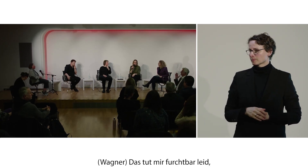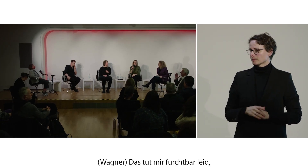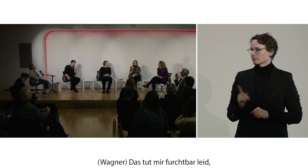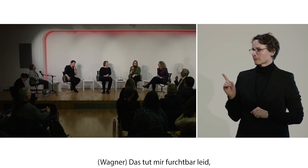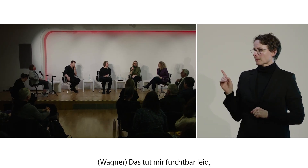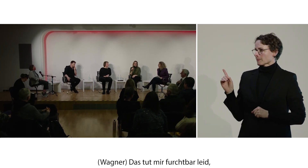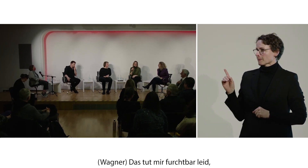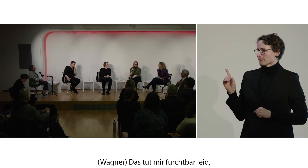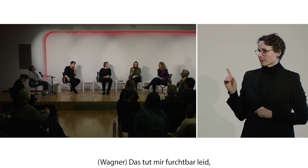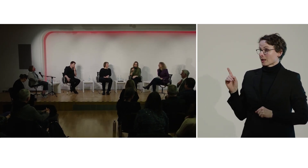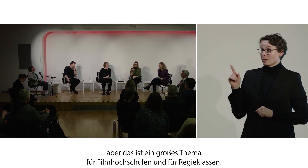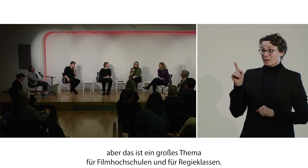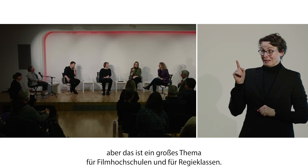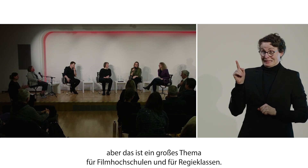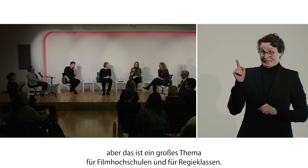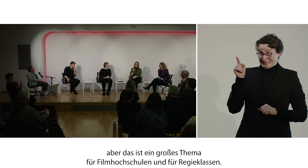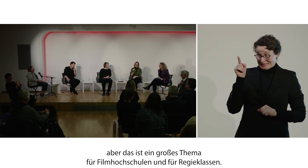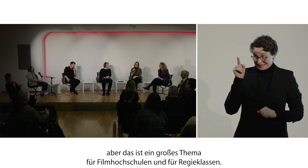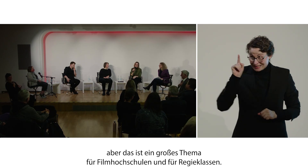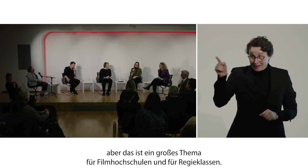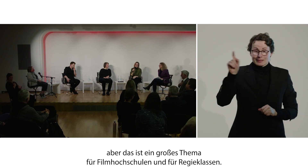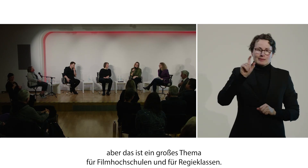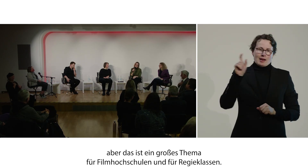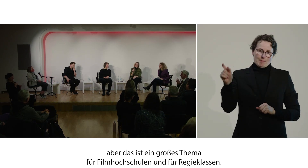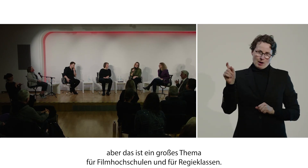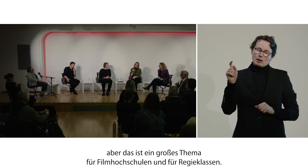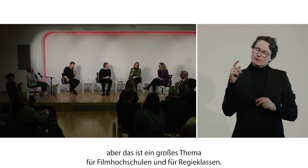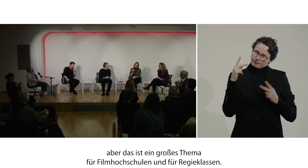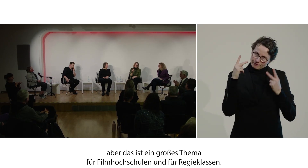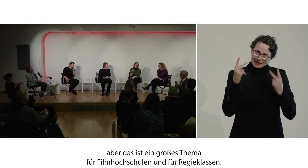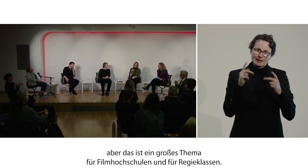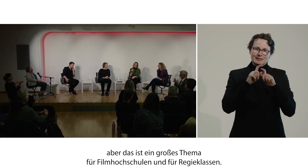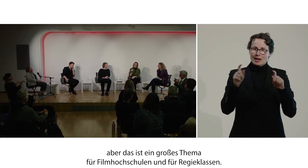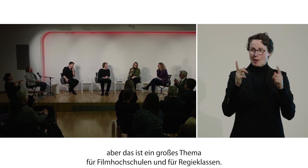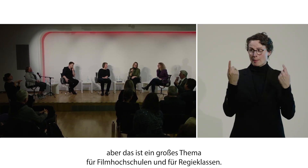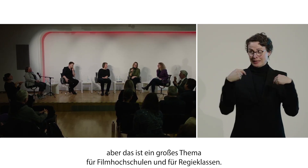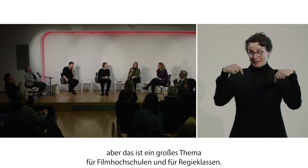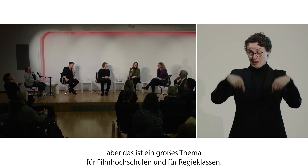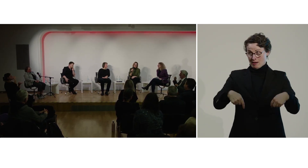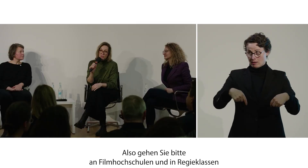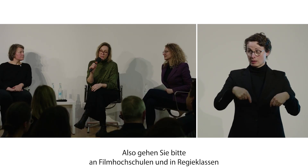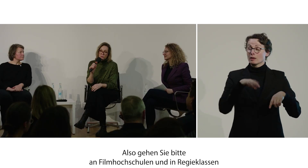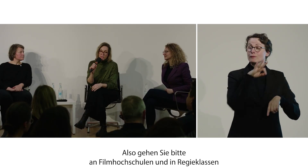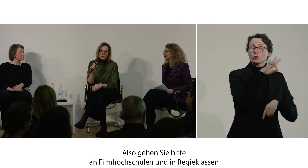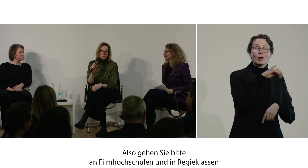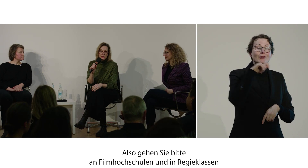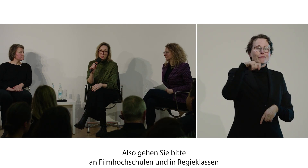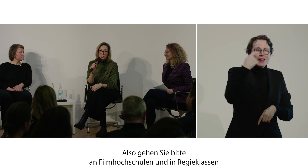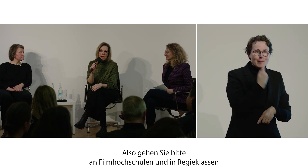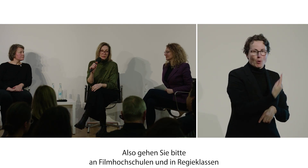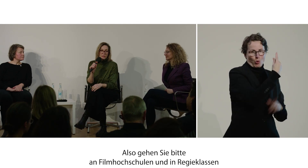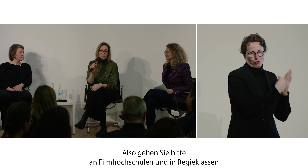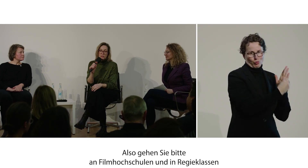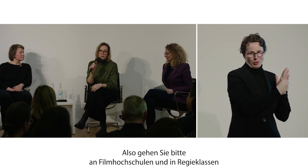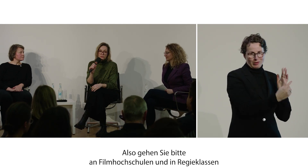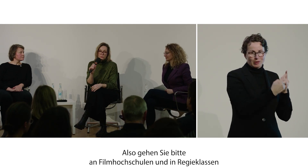Also das tut mir ganz furchtbar leid, aber das ist ein ganz großes Thema für Filmhochschulen und für Regieklassen. Also gehen Sie bitte